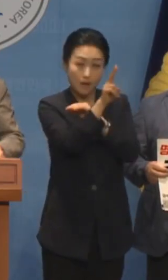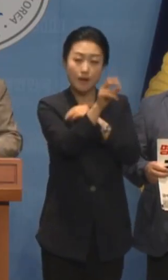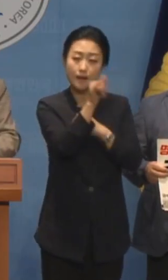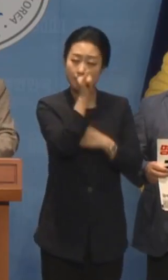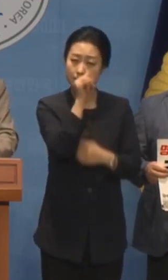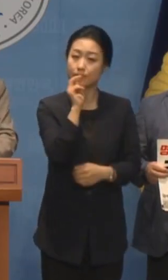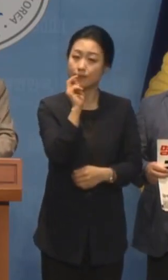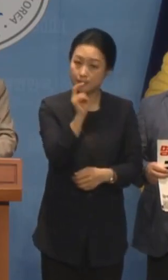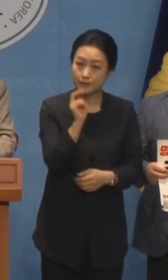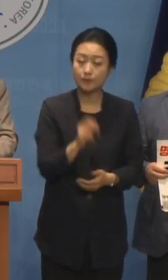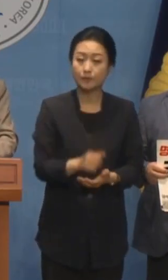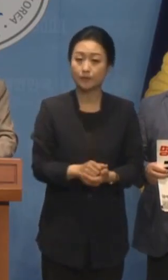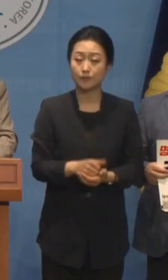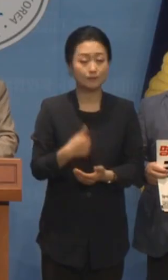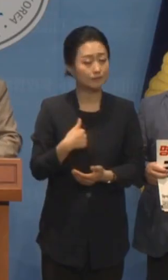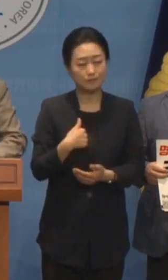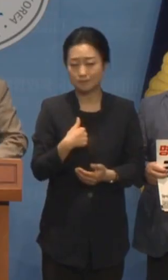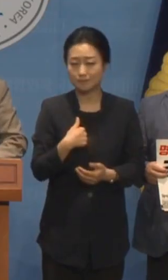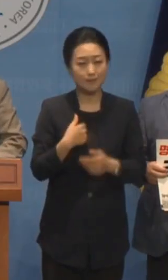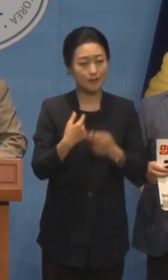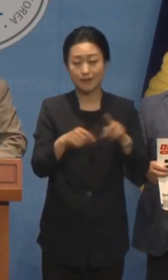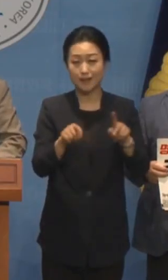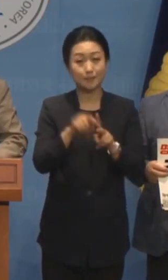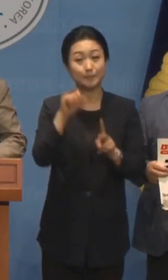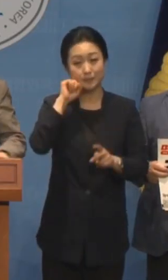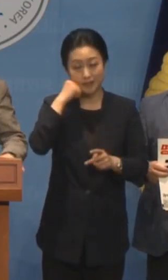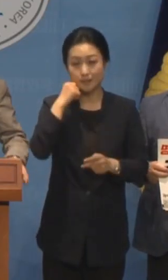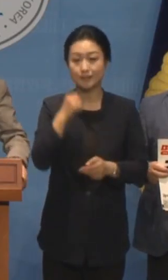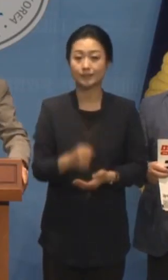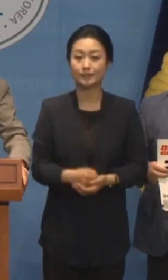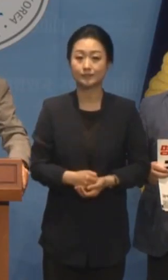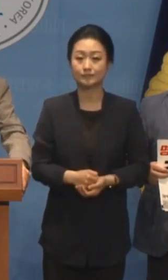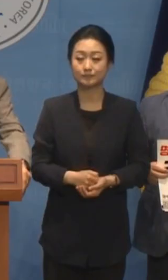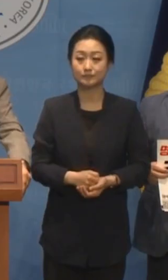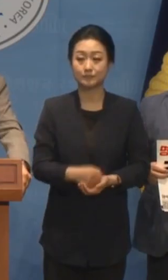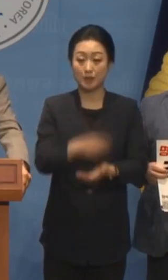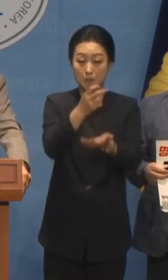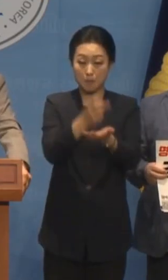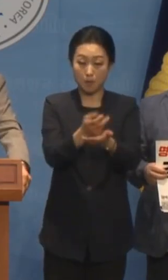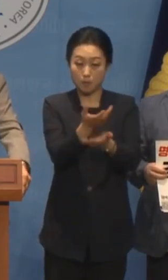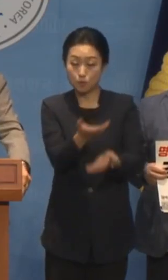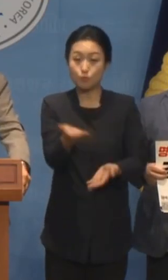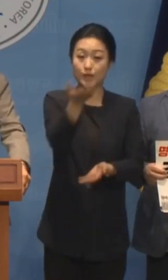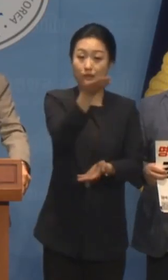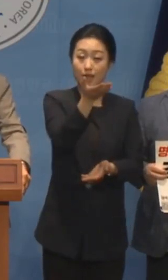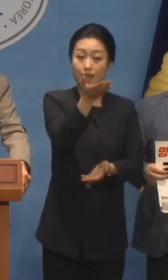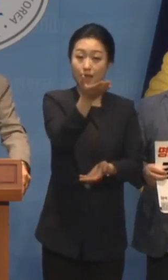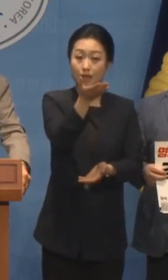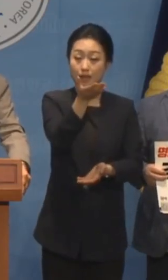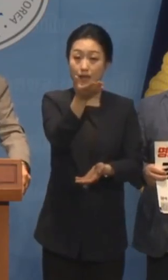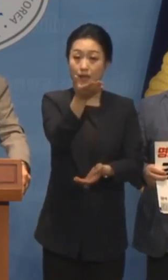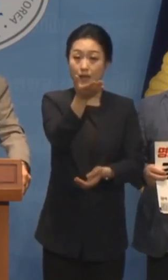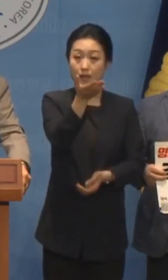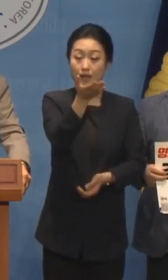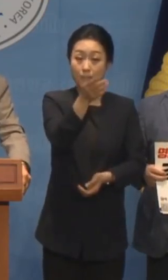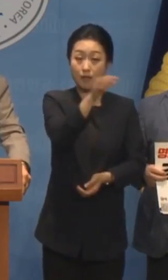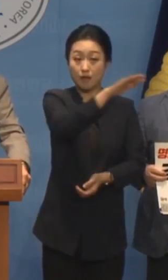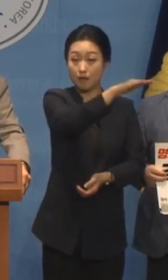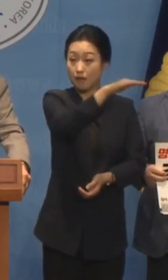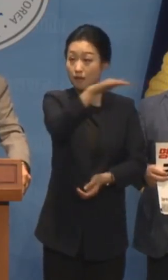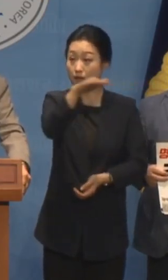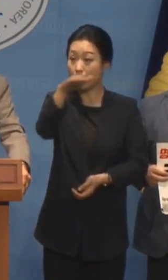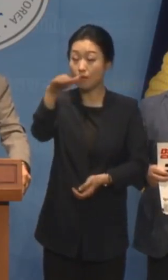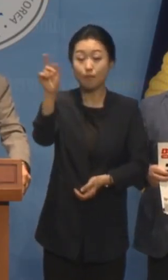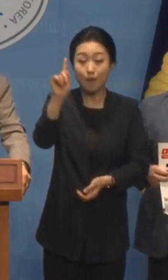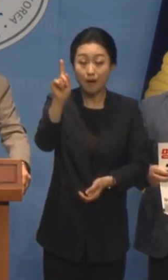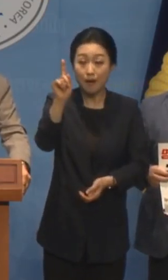하고 있는지 도무지 납득이 안 갑니다. 법 위에 한 사람도 서 있으면